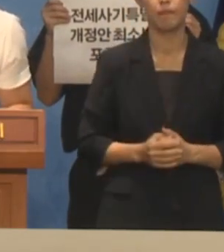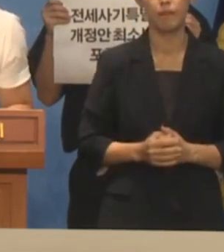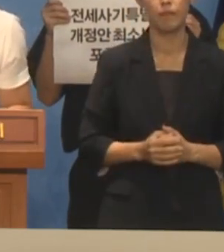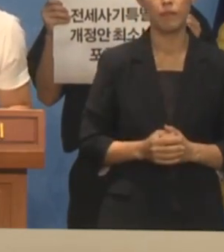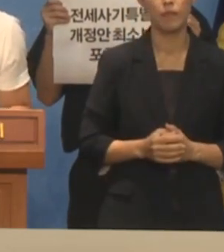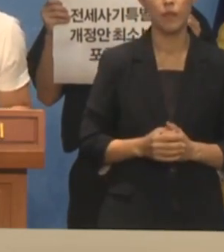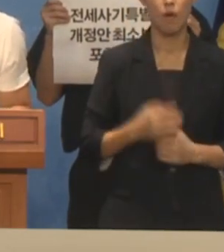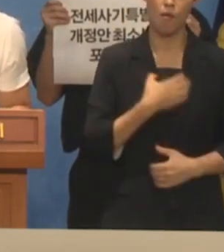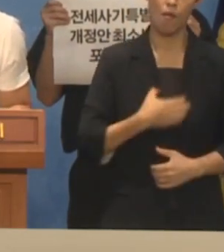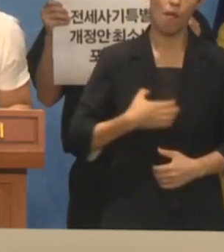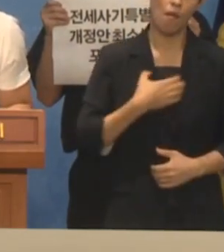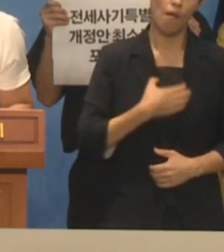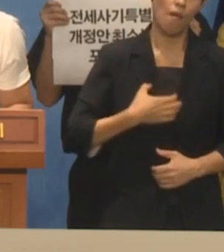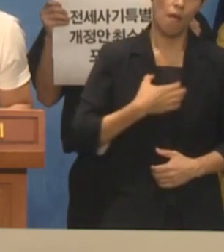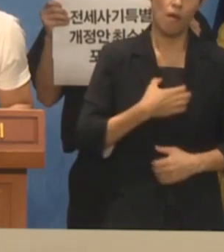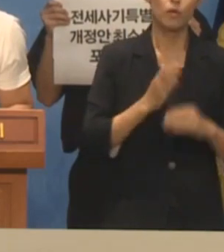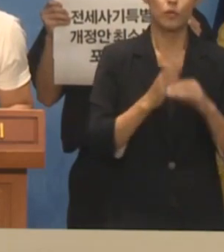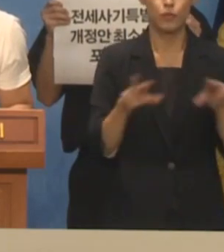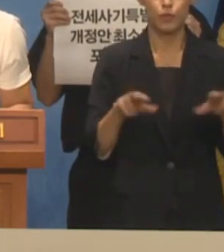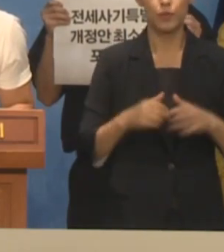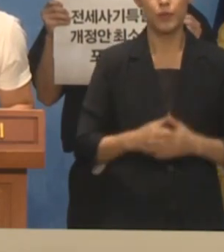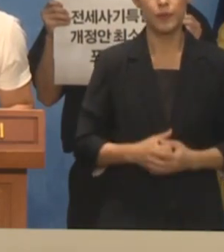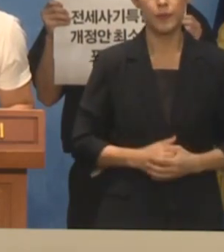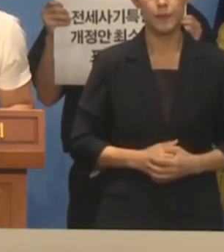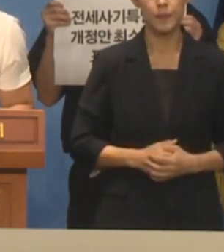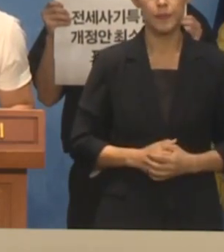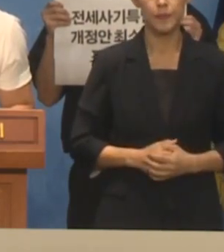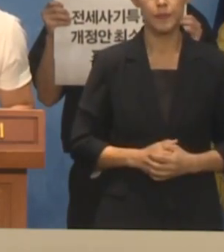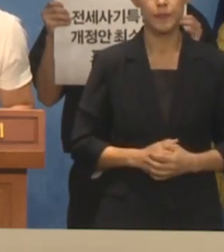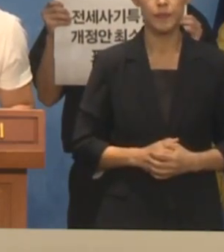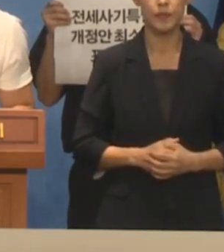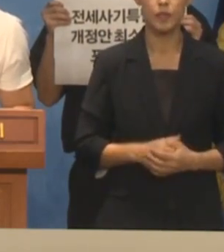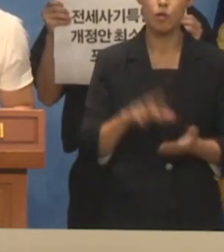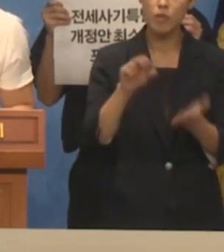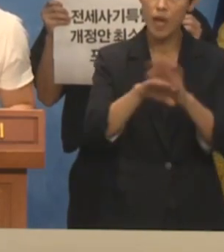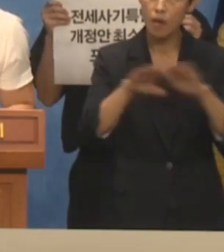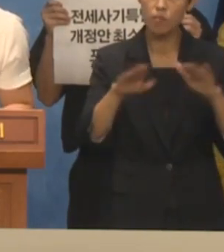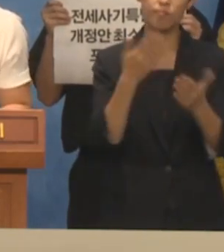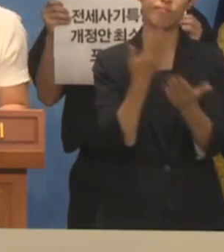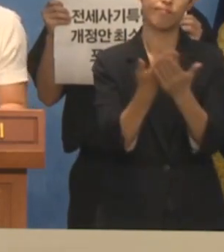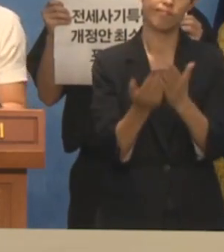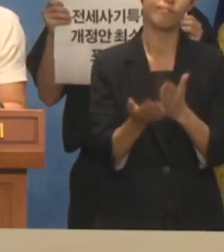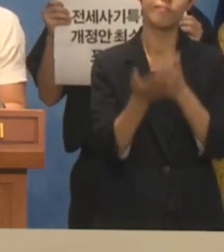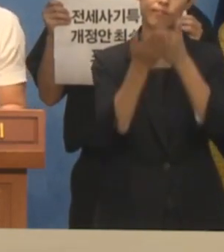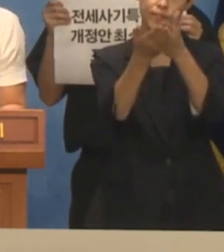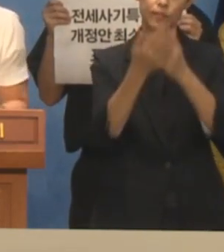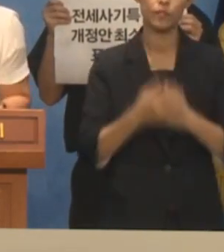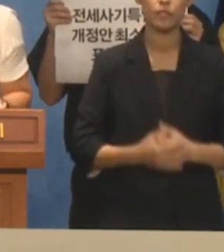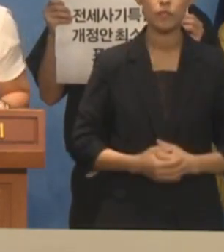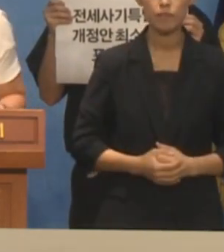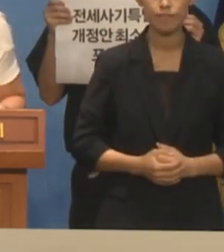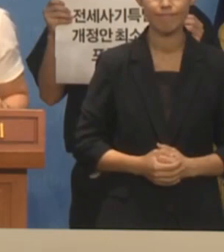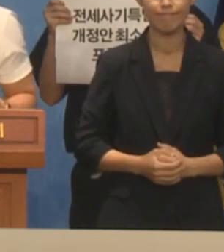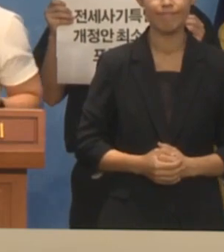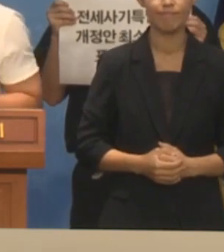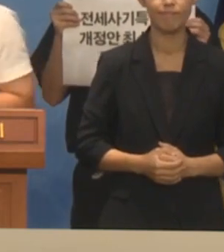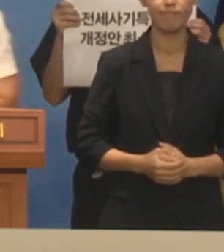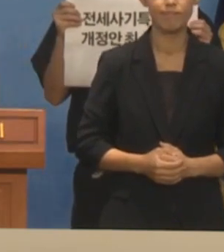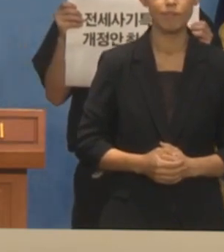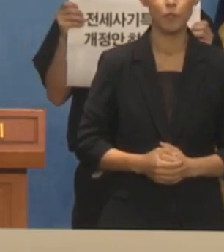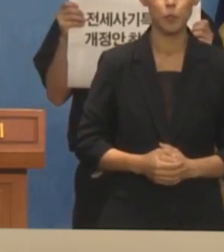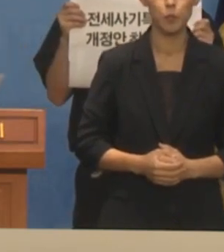불안하고 걱정되는 마음으로 살아가고 있습니다. 이에 대한 대안을 마련해 주시기를 간곡히 부탁드립니다. 감사합니다.